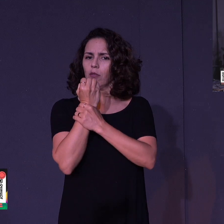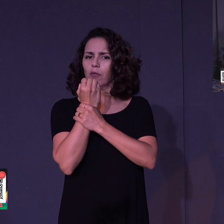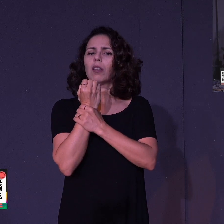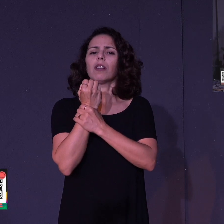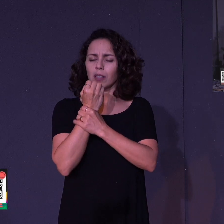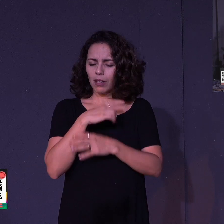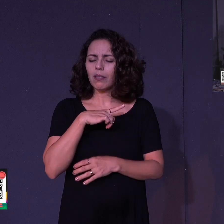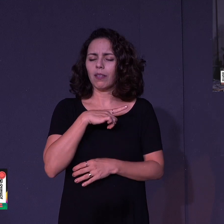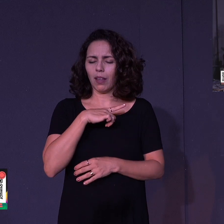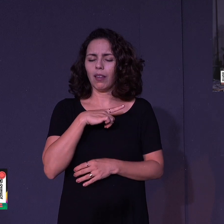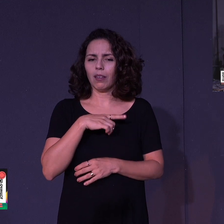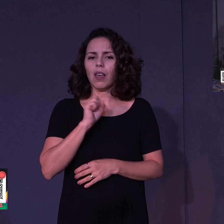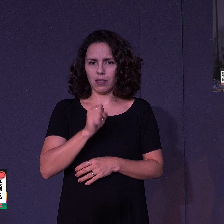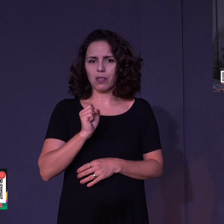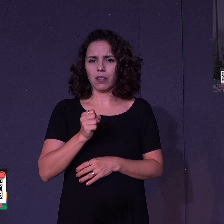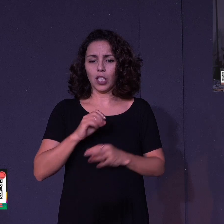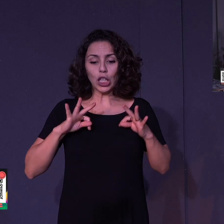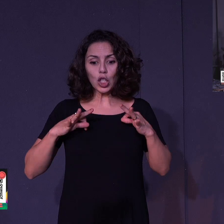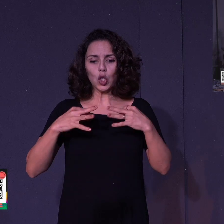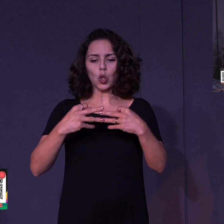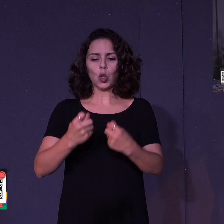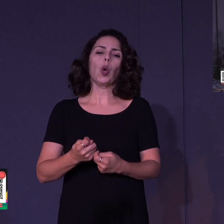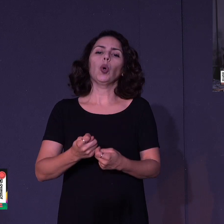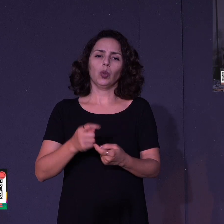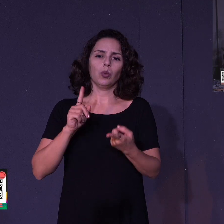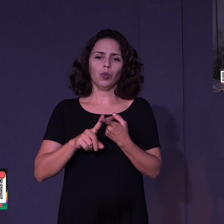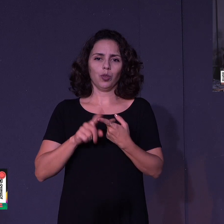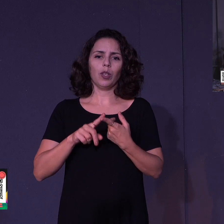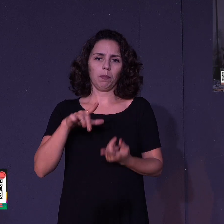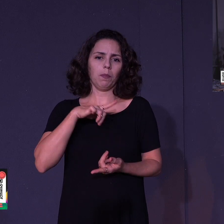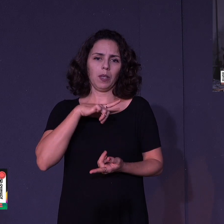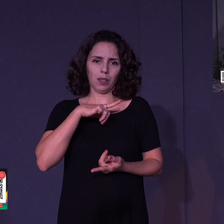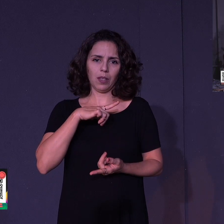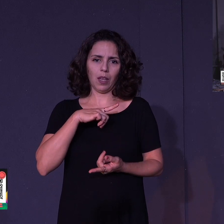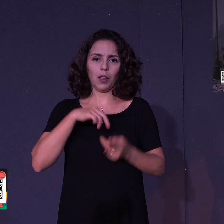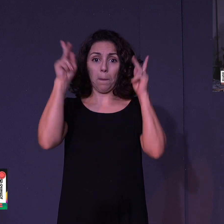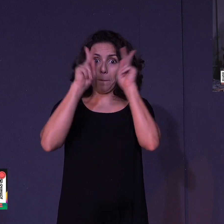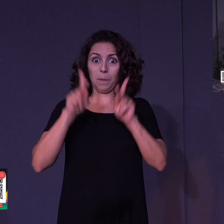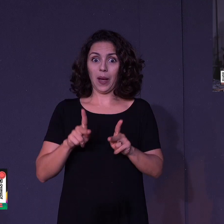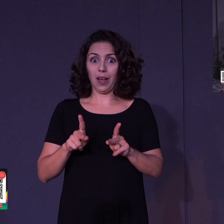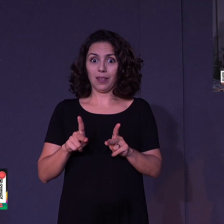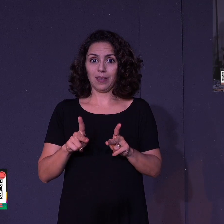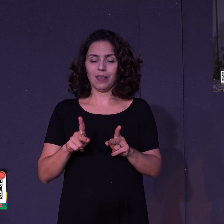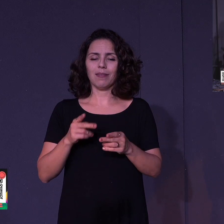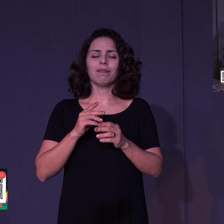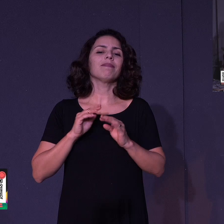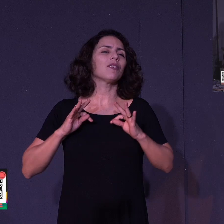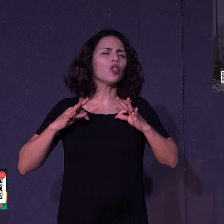e segurança nas tuas cidadelas. Em favor de meus irmãos e amigos direi, paz seja